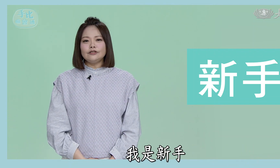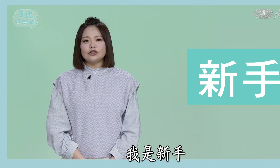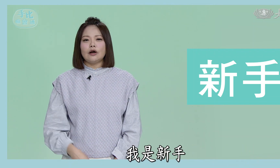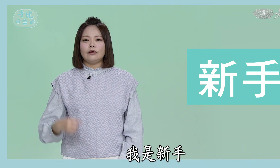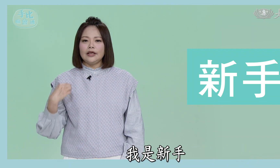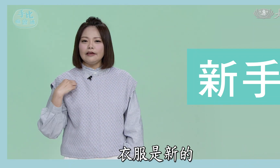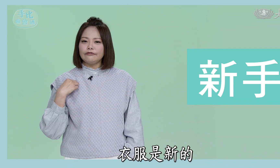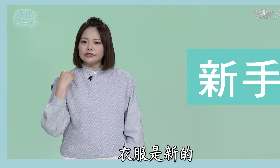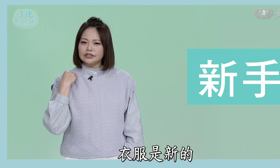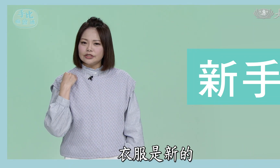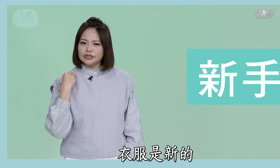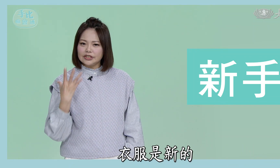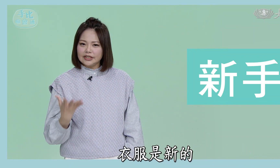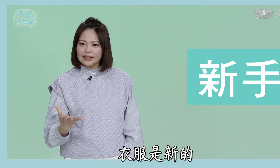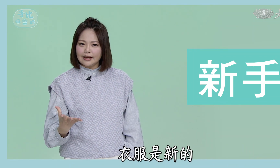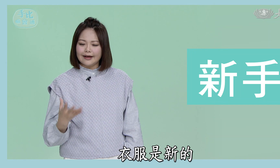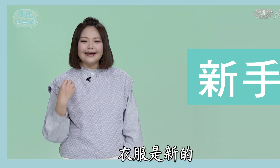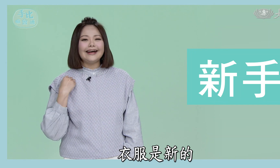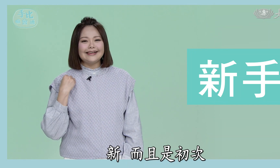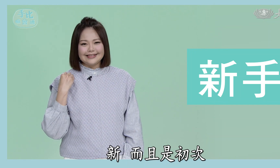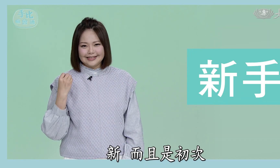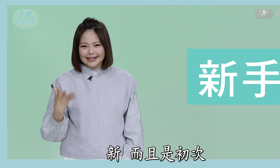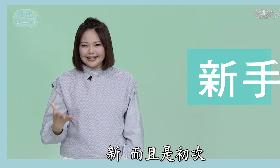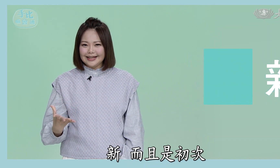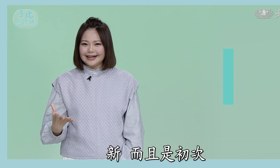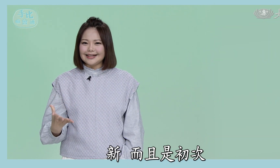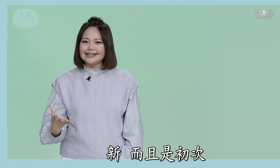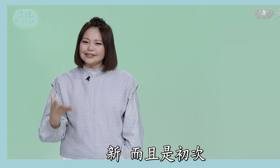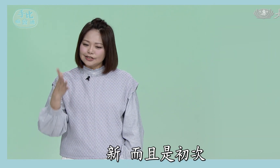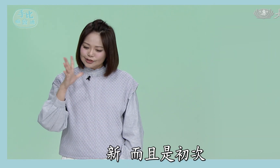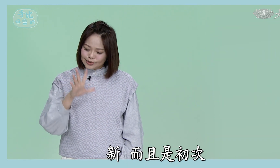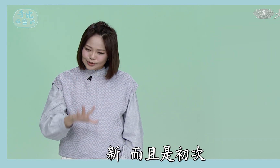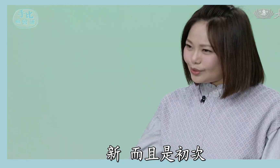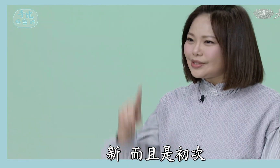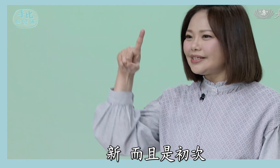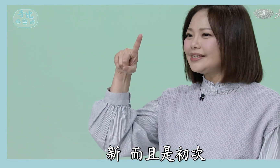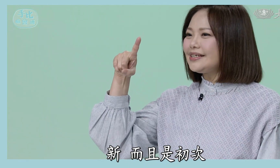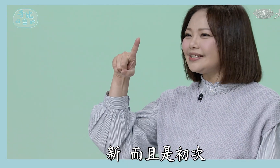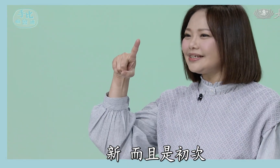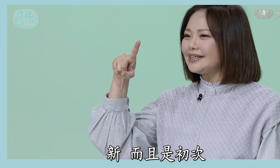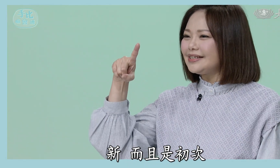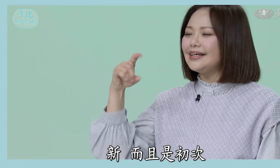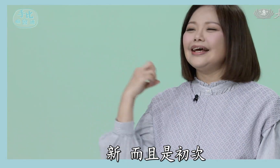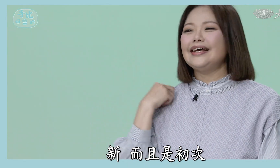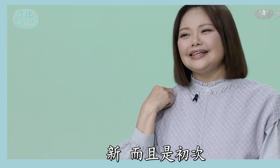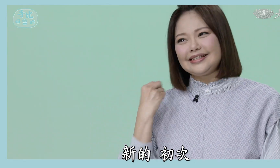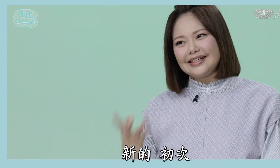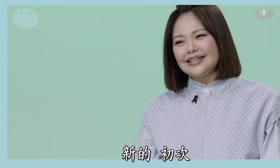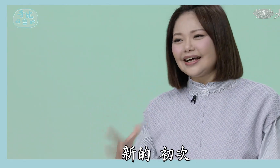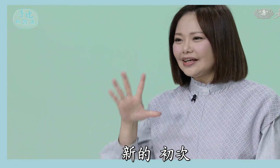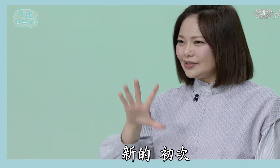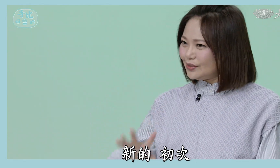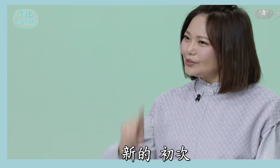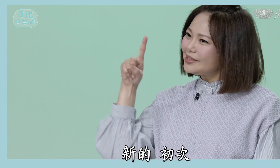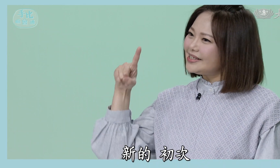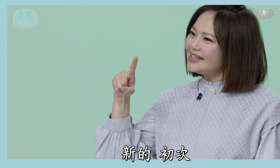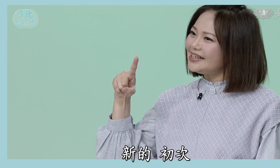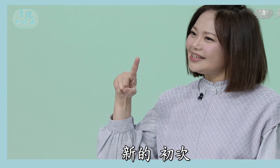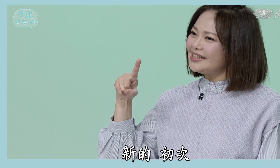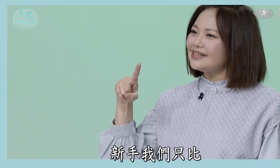手，衣服是新的，新，而且是初次，新的初次，所以